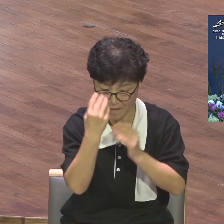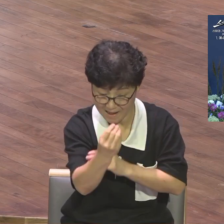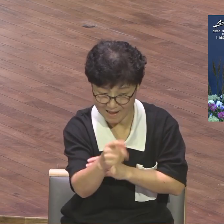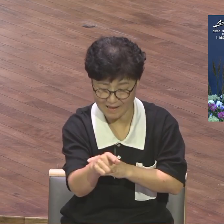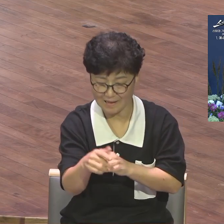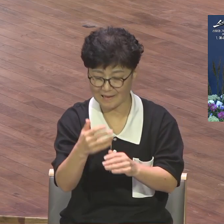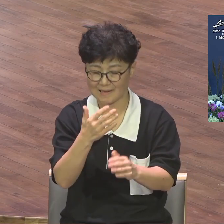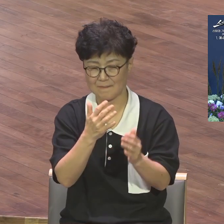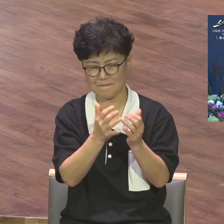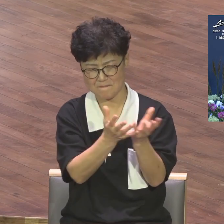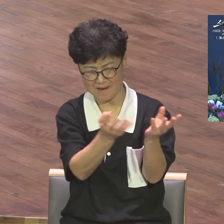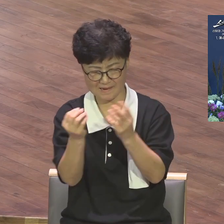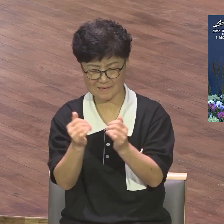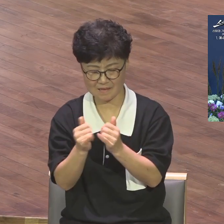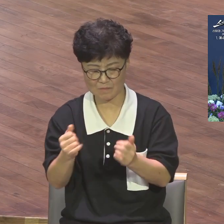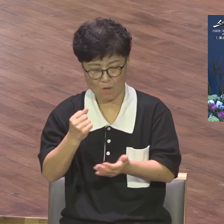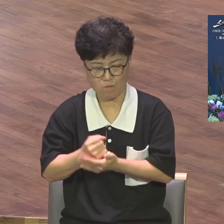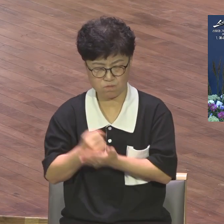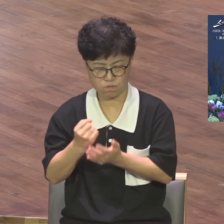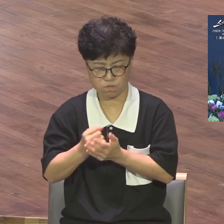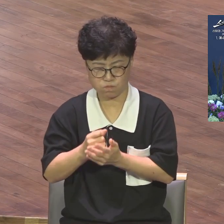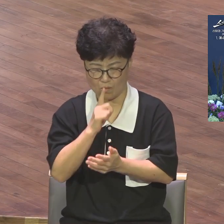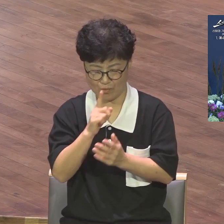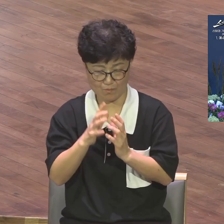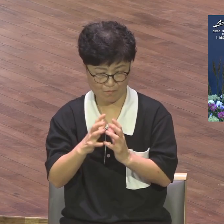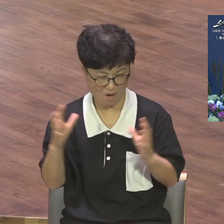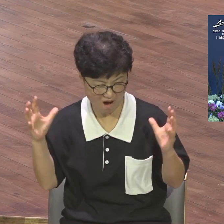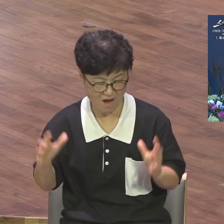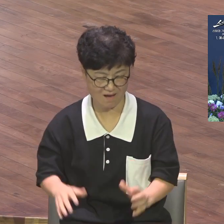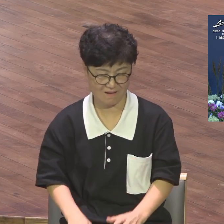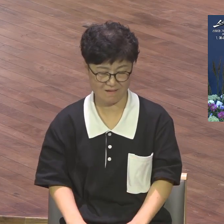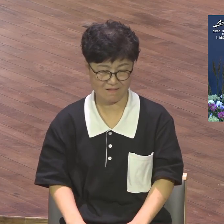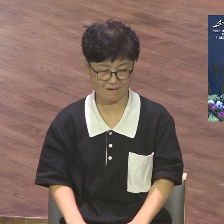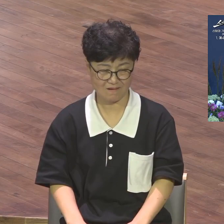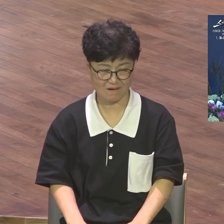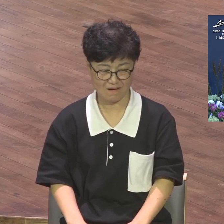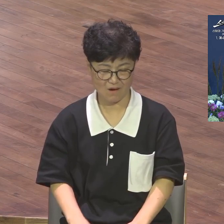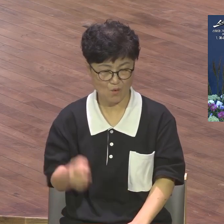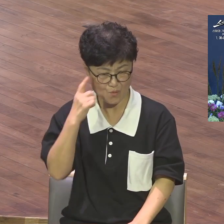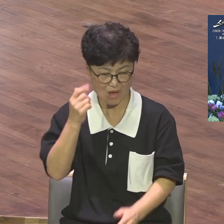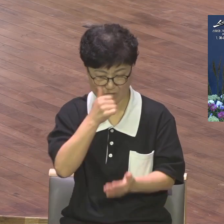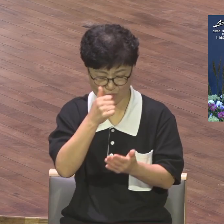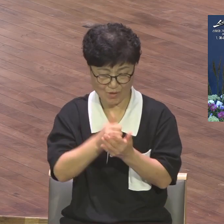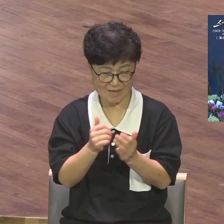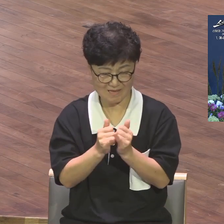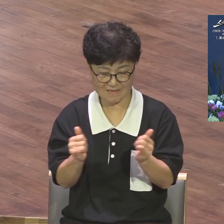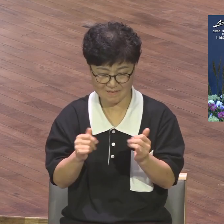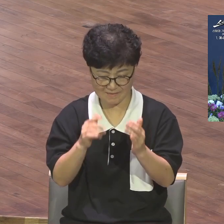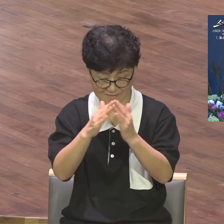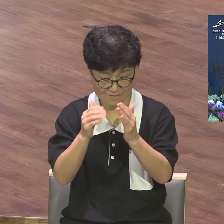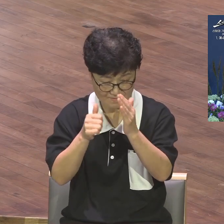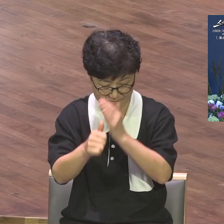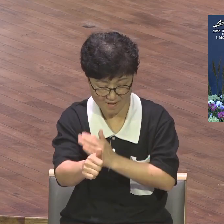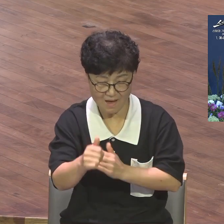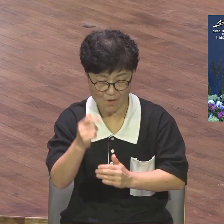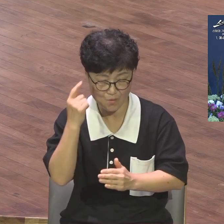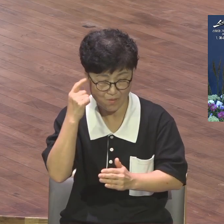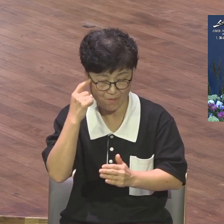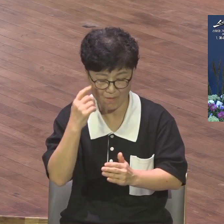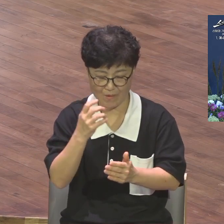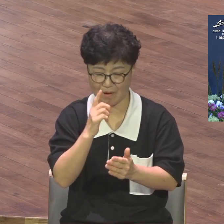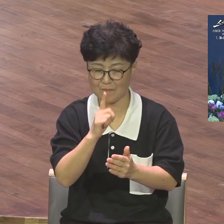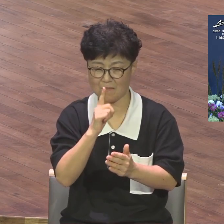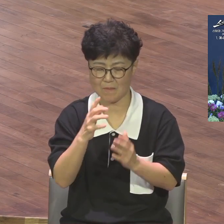그 티를 막 보면서 예수님을 보면서 그 비판적인 심리를 갖고 있는 것입니다. 그러나 삭개오